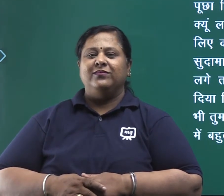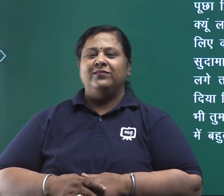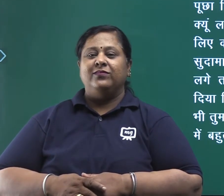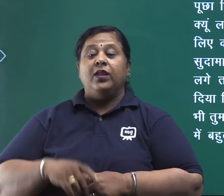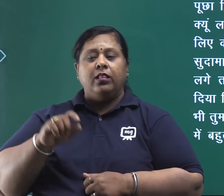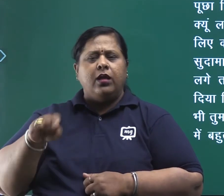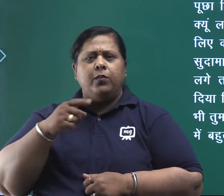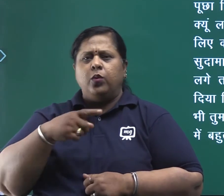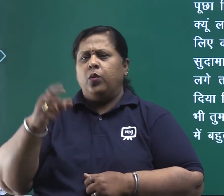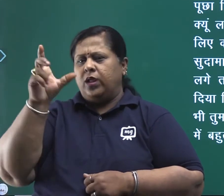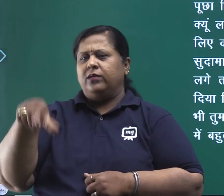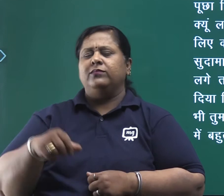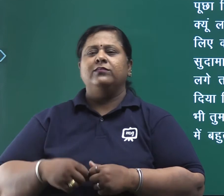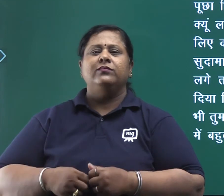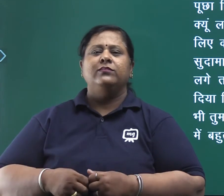तब उन्होंने